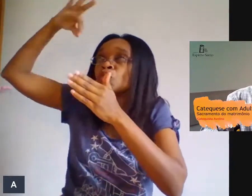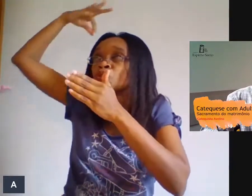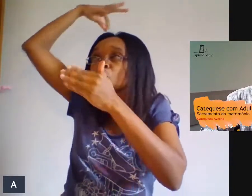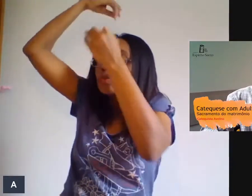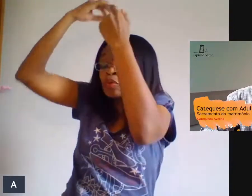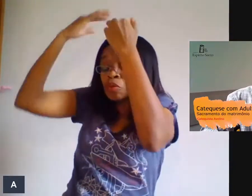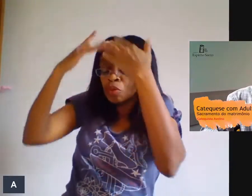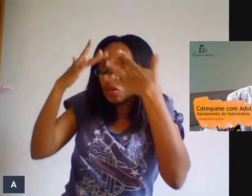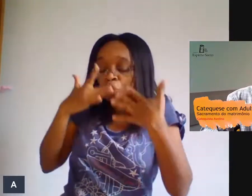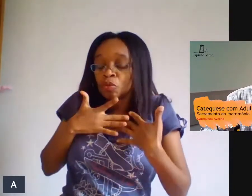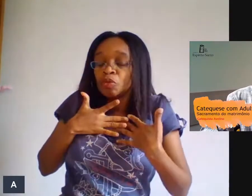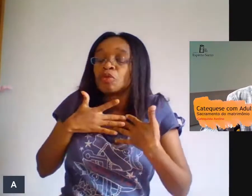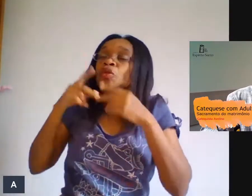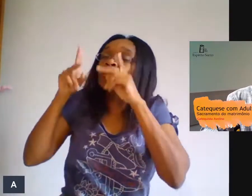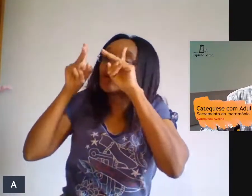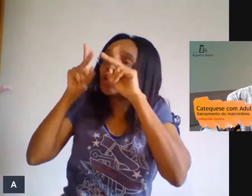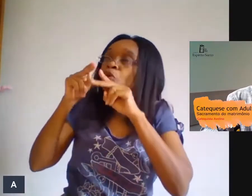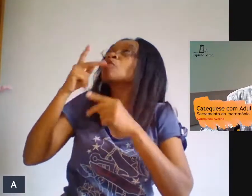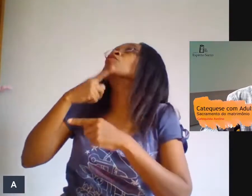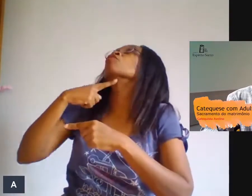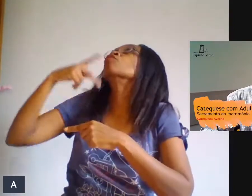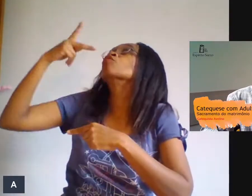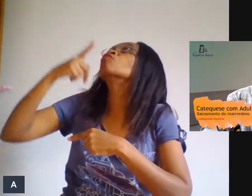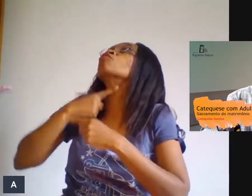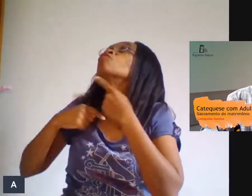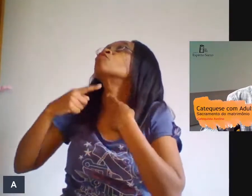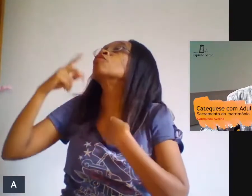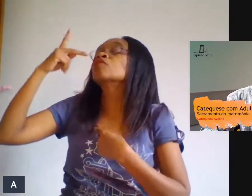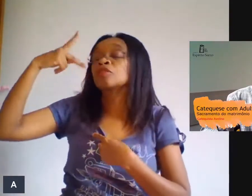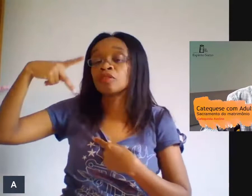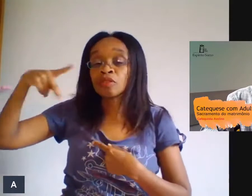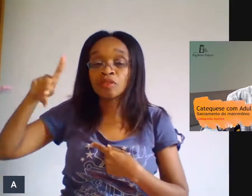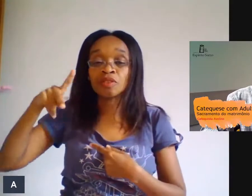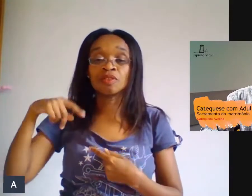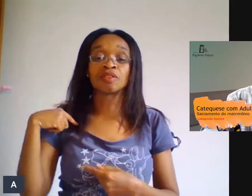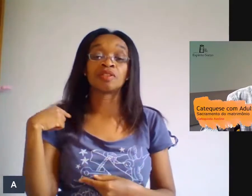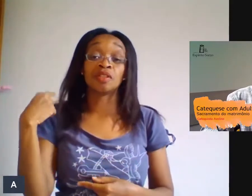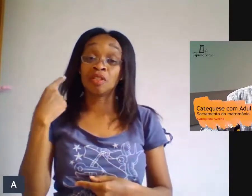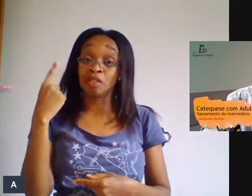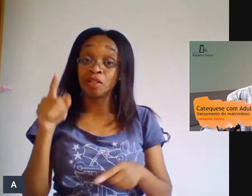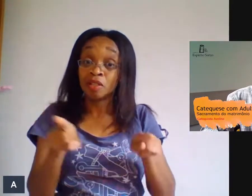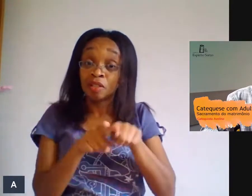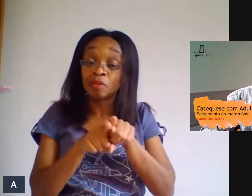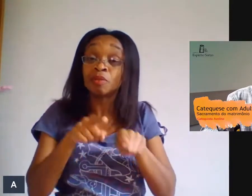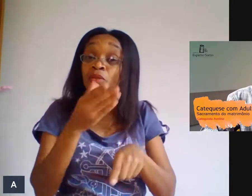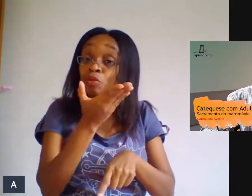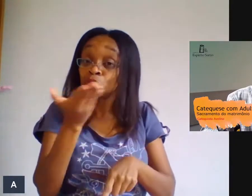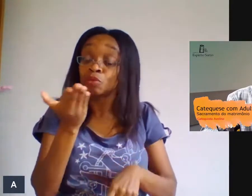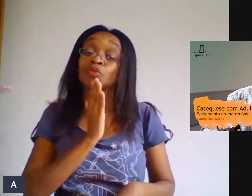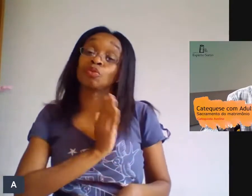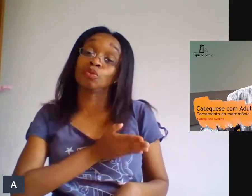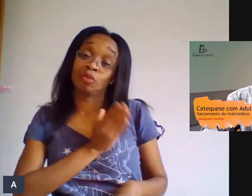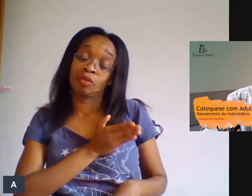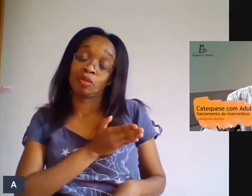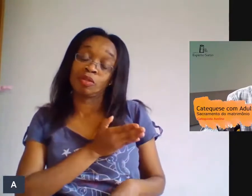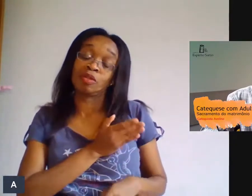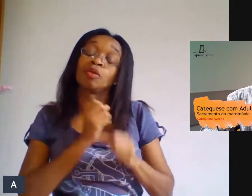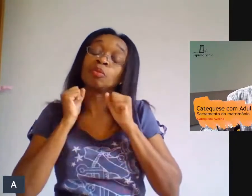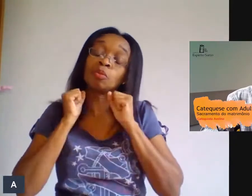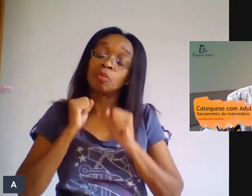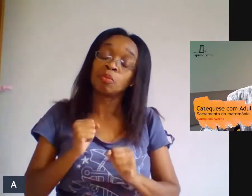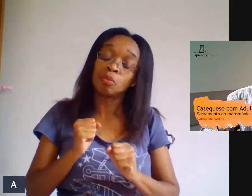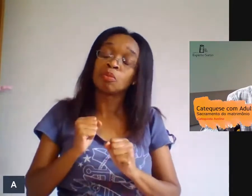seja de sua vontade e também que Ele abra os seus corações também para que possam receber